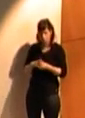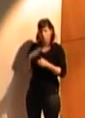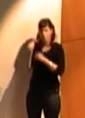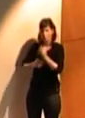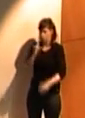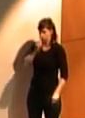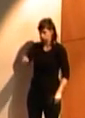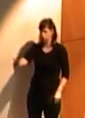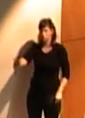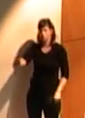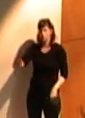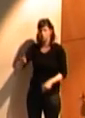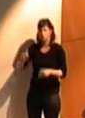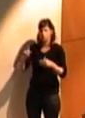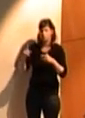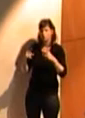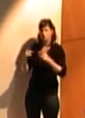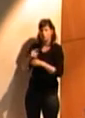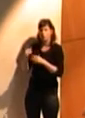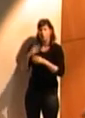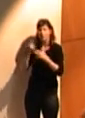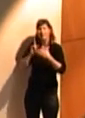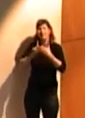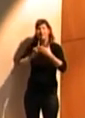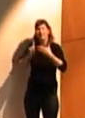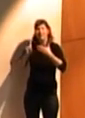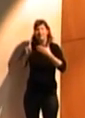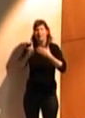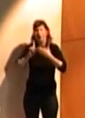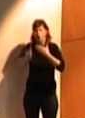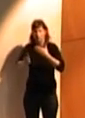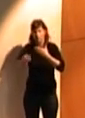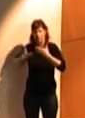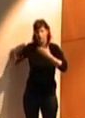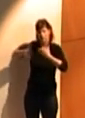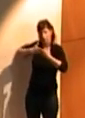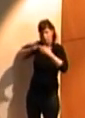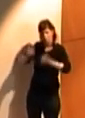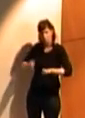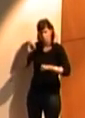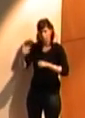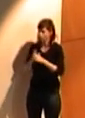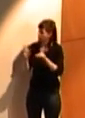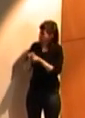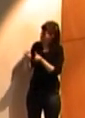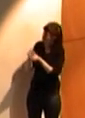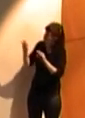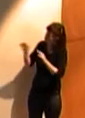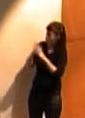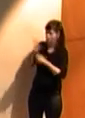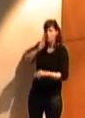rentrer frontalement ? Est-ce qu'on devait pouvoir fermer l'espace ? Sur les vues, d'ailleurs, on l'a en plus gros après.